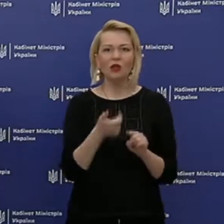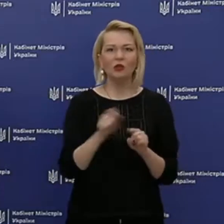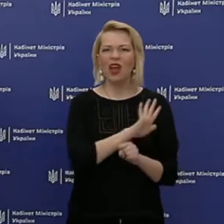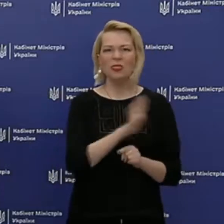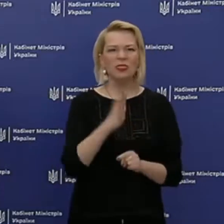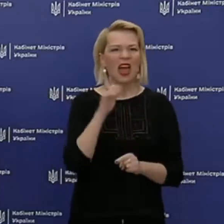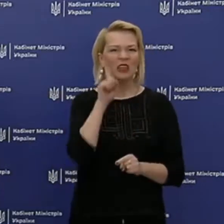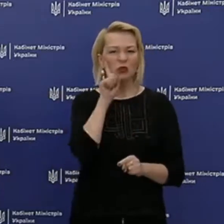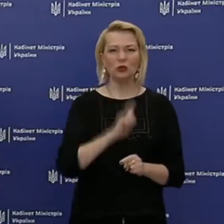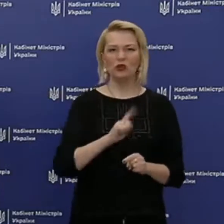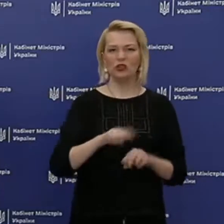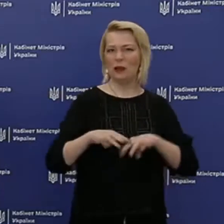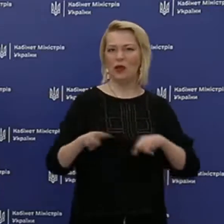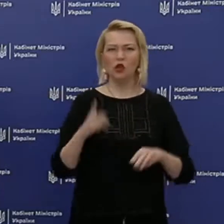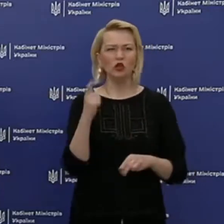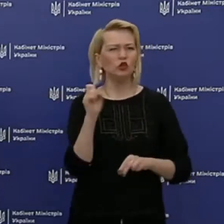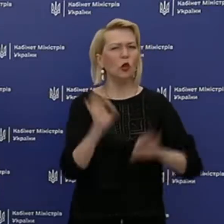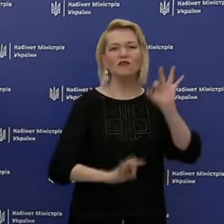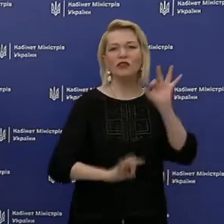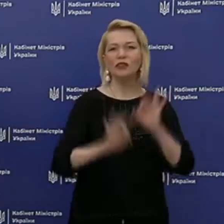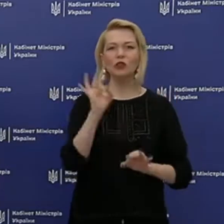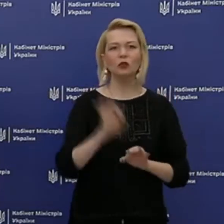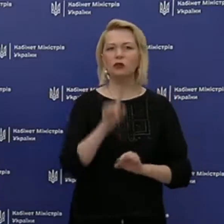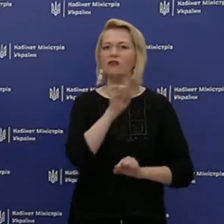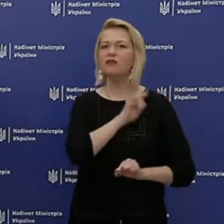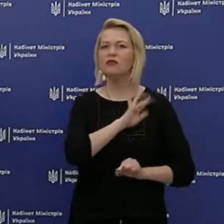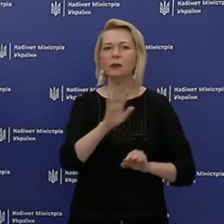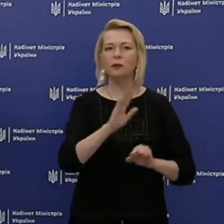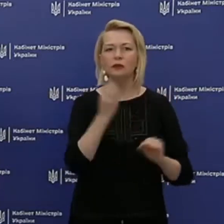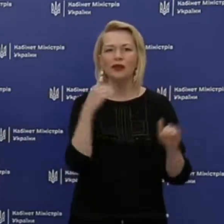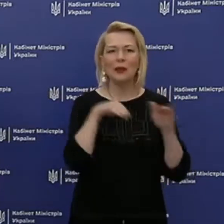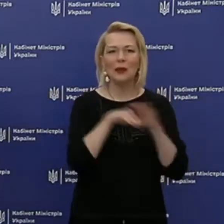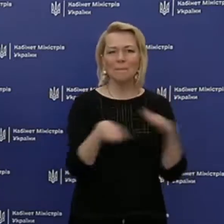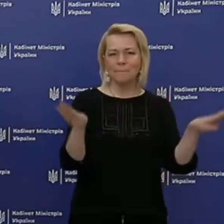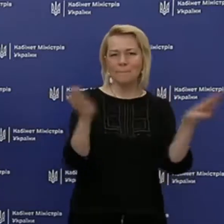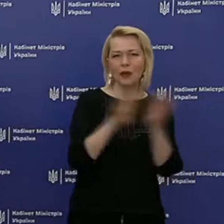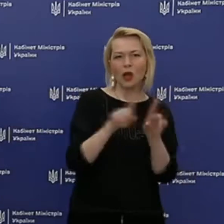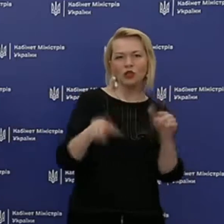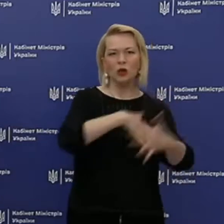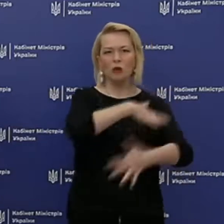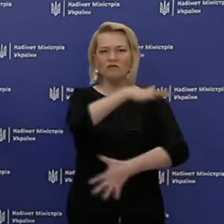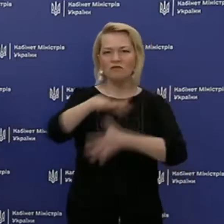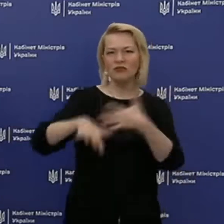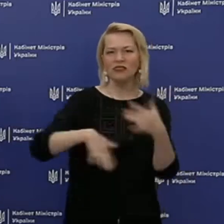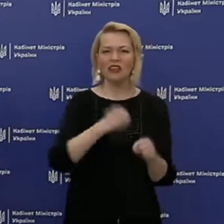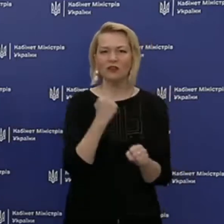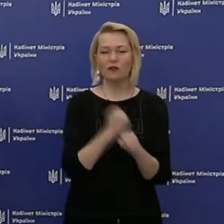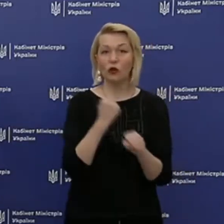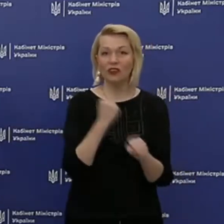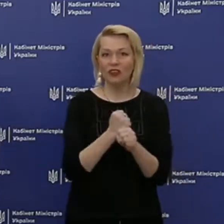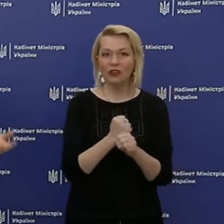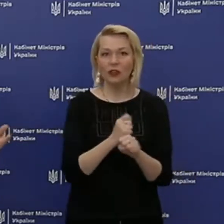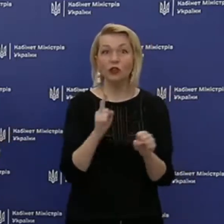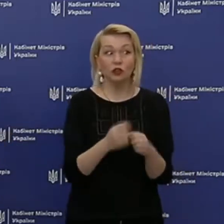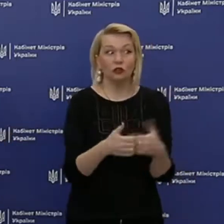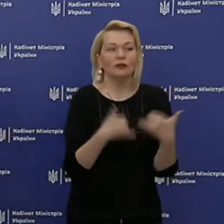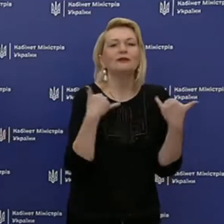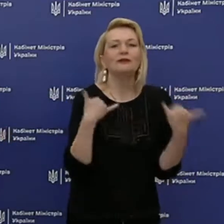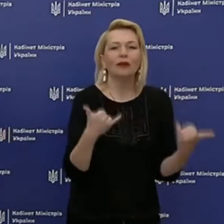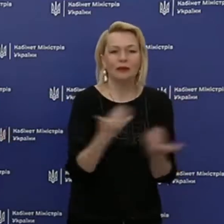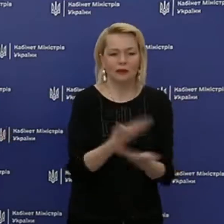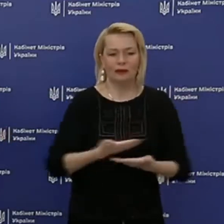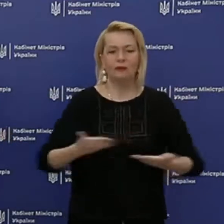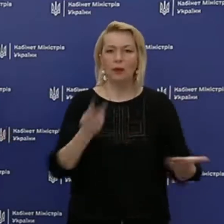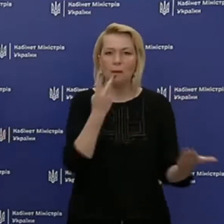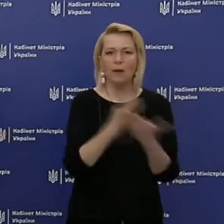незручний міністр, який 100% не буде покривати все, що вони тут натворили. Те, що ми зараз